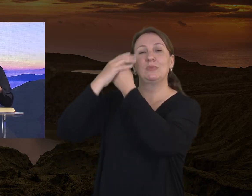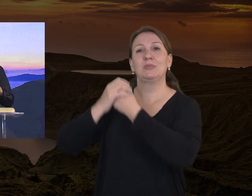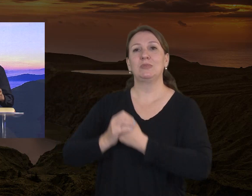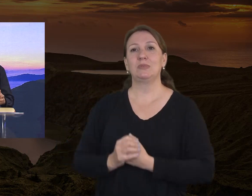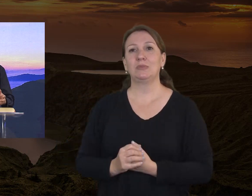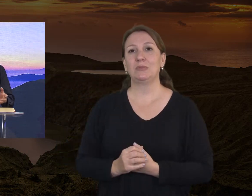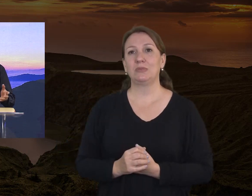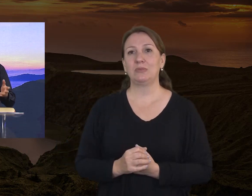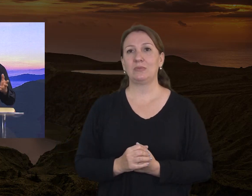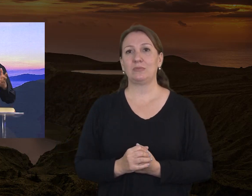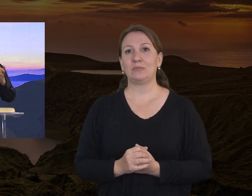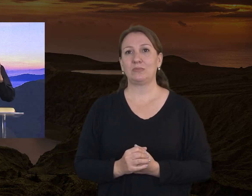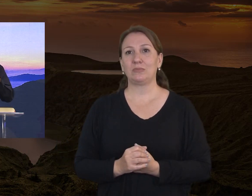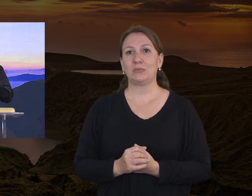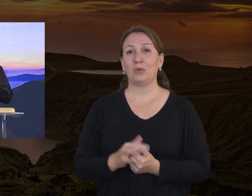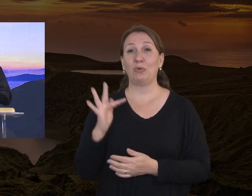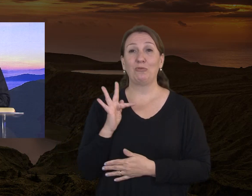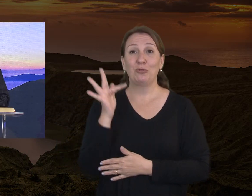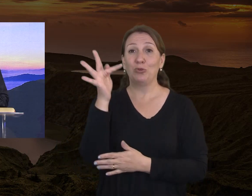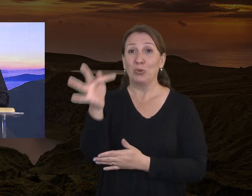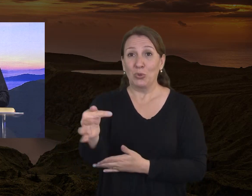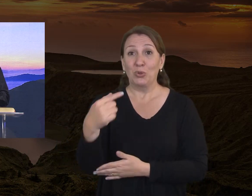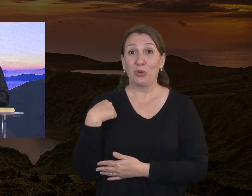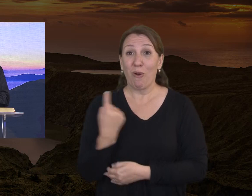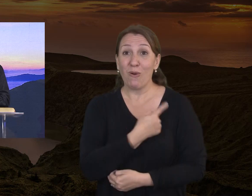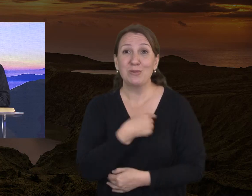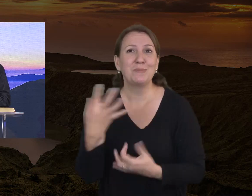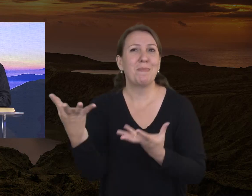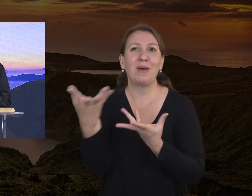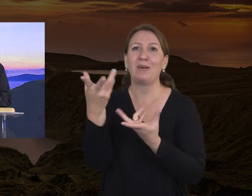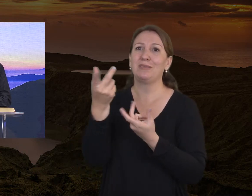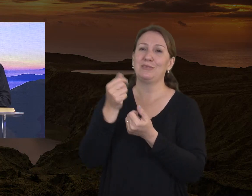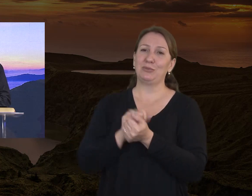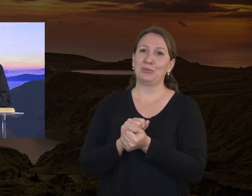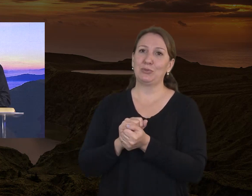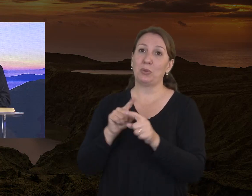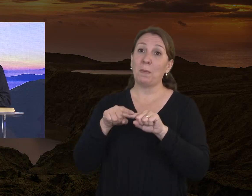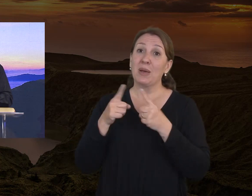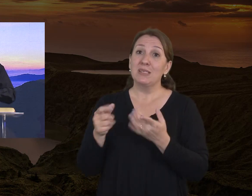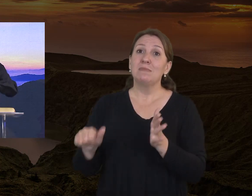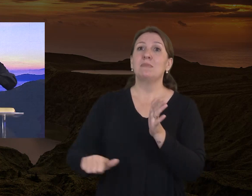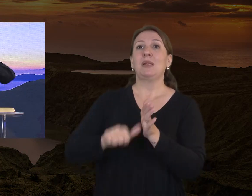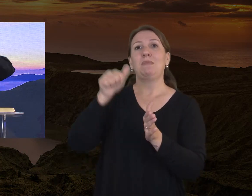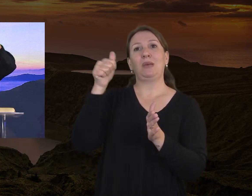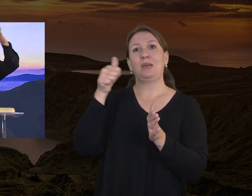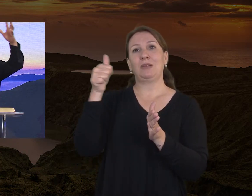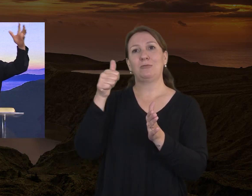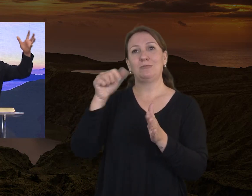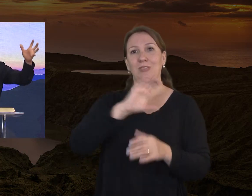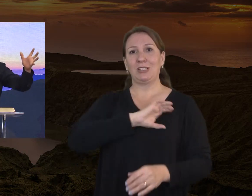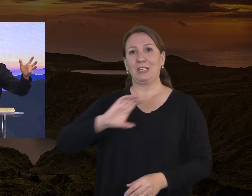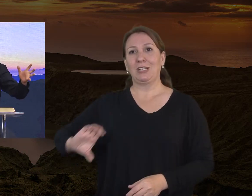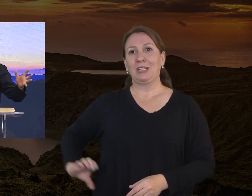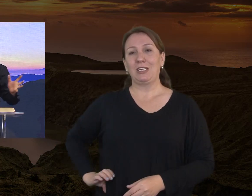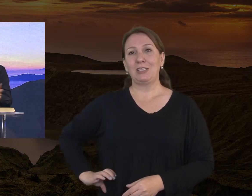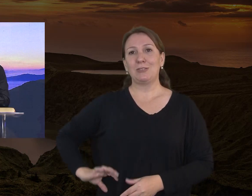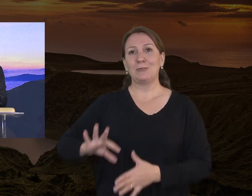irmãos, é maravilhoso, mas passa tudo pelo encabeçamento de Cristo, de todas as coisas